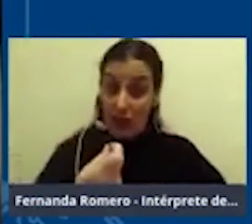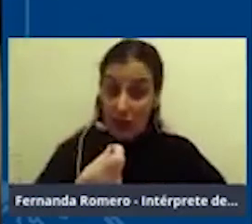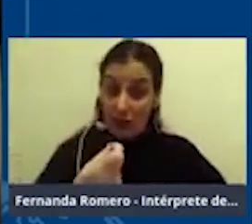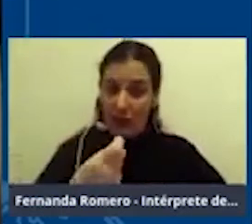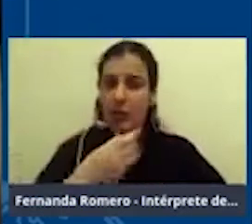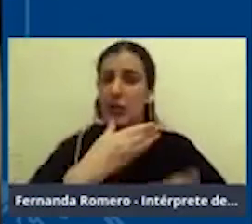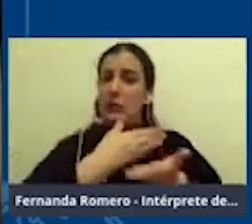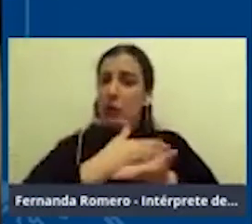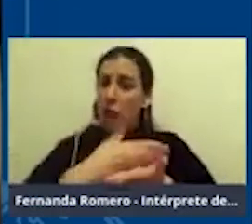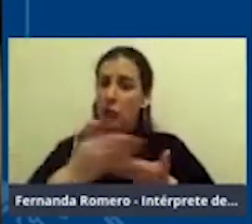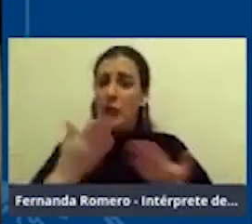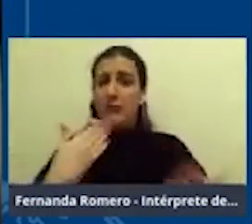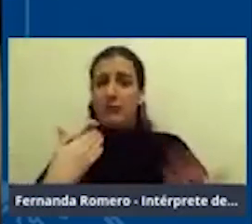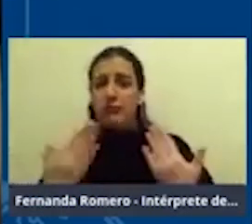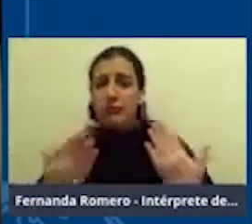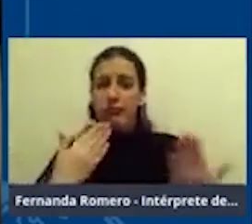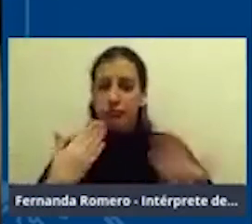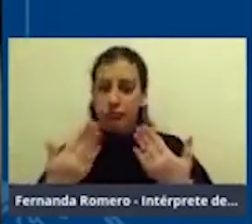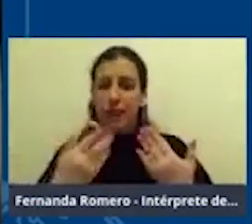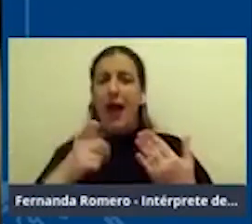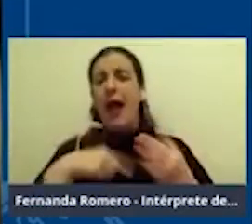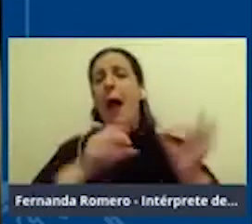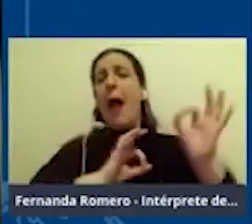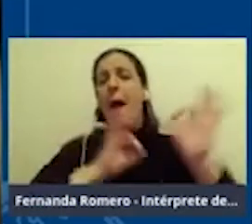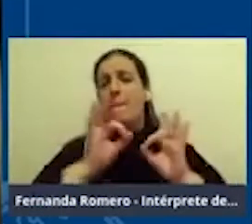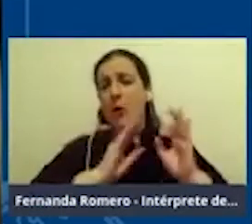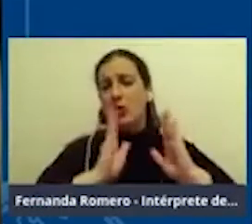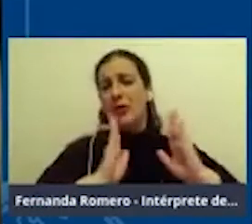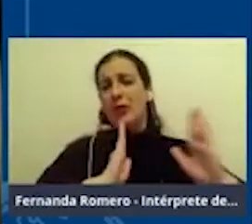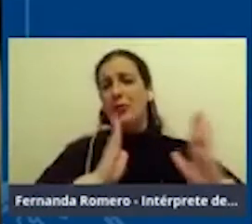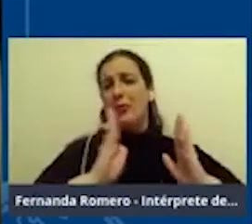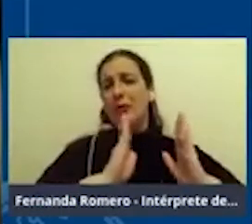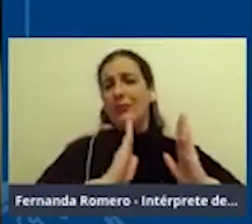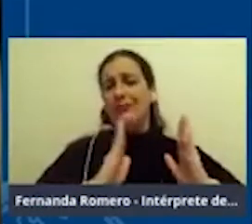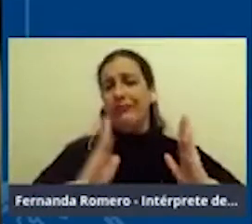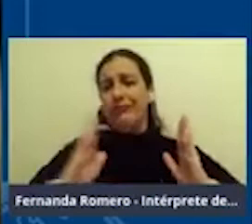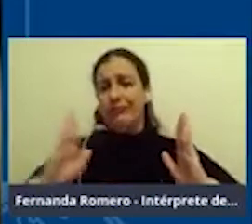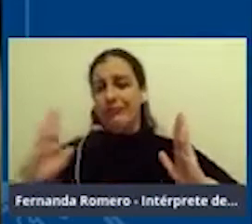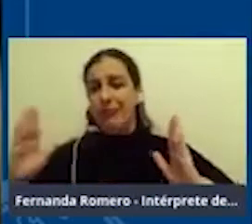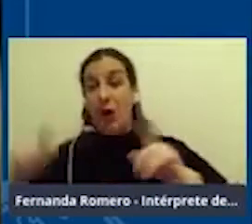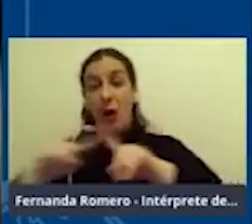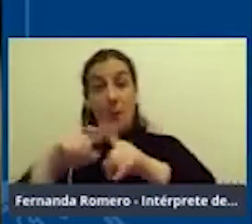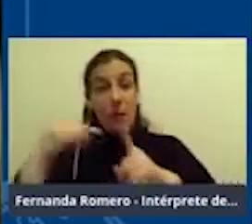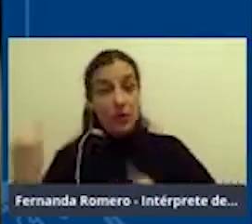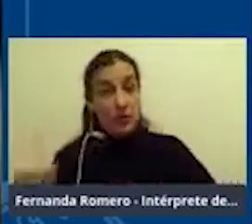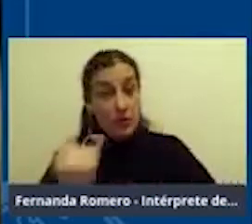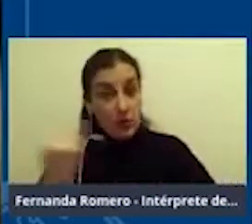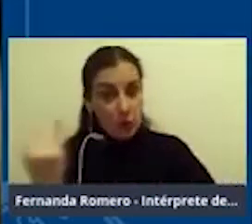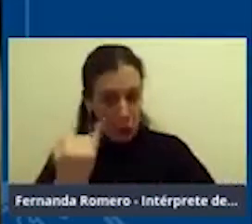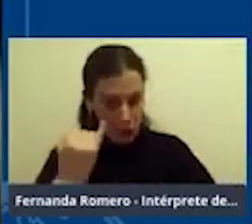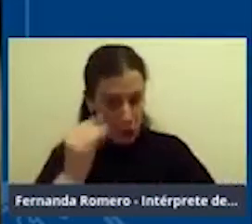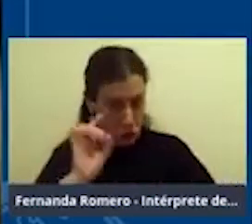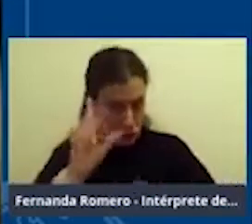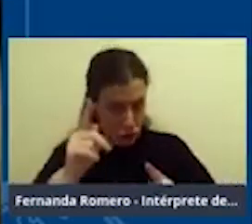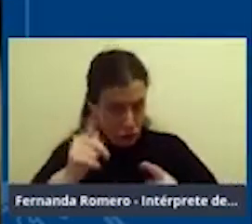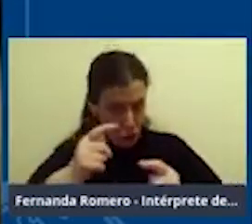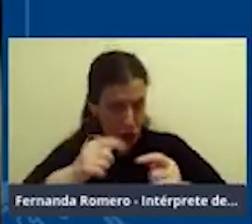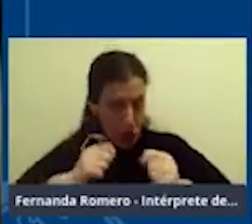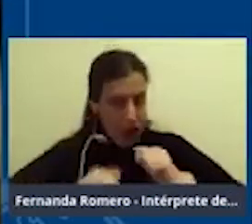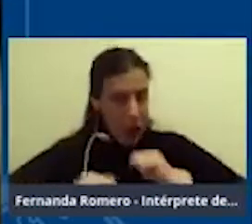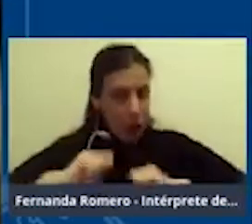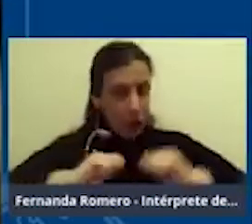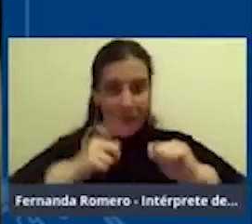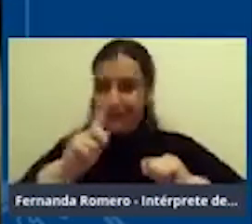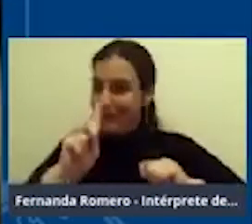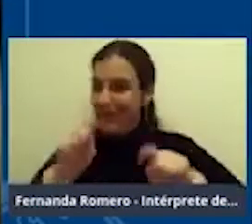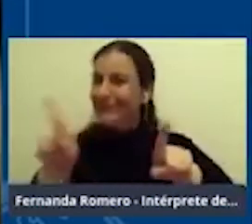a conversar sobre isso. São projetos de longo prazo, mas têm grande relevância, não só econômica, mas também na logística, que a gente